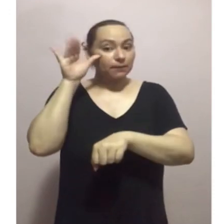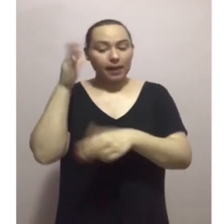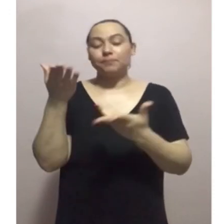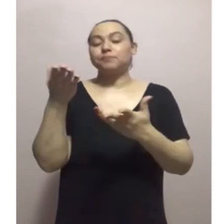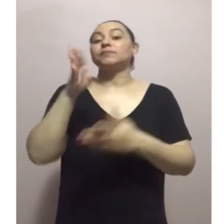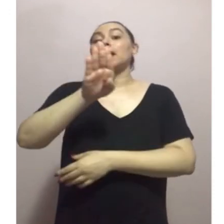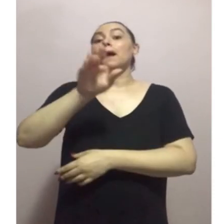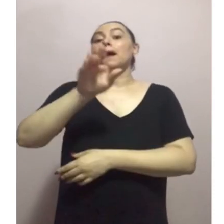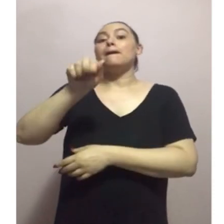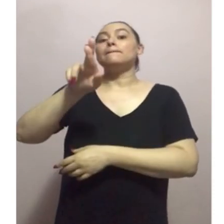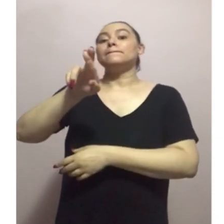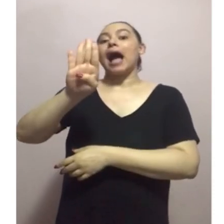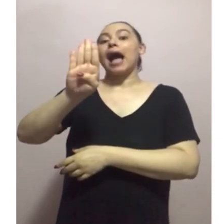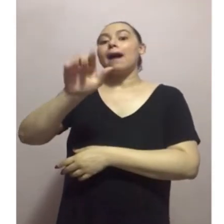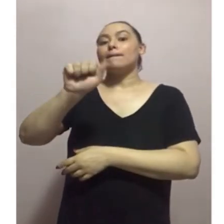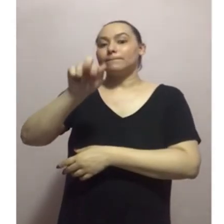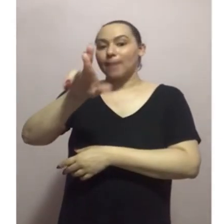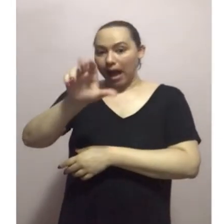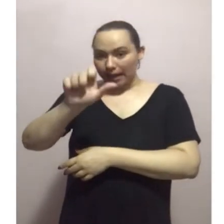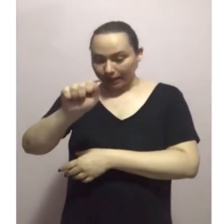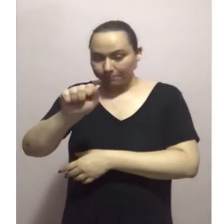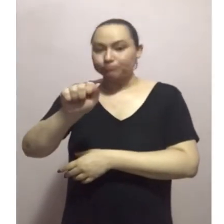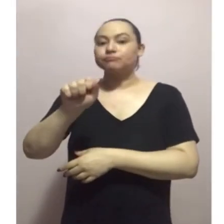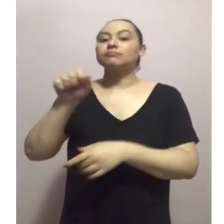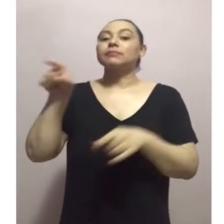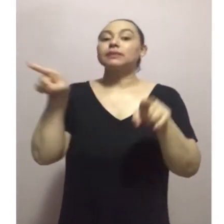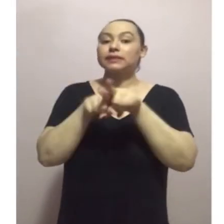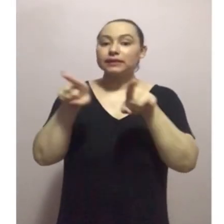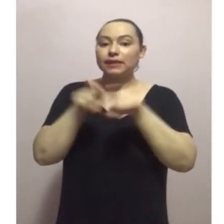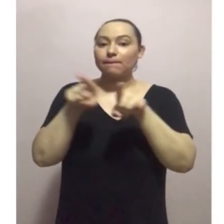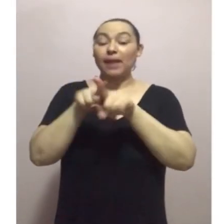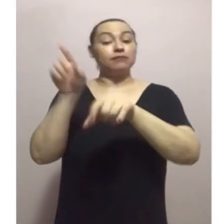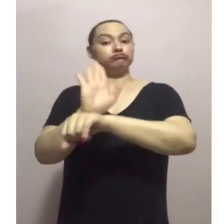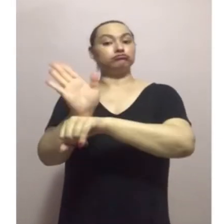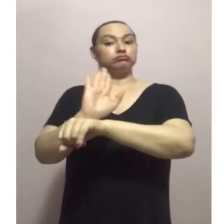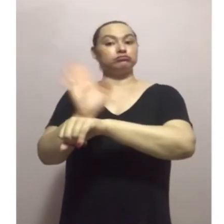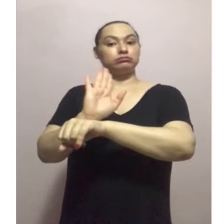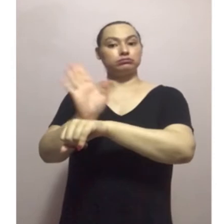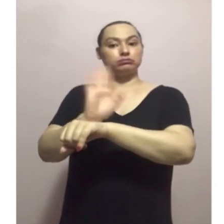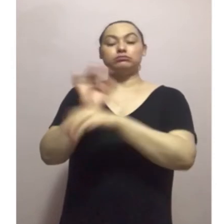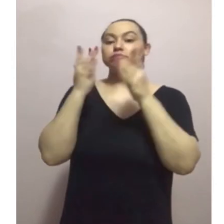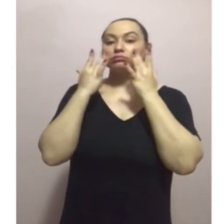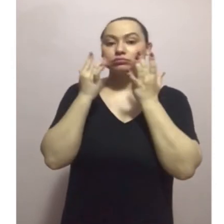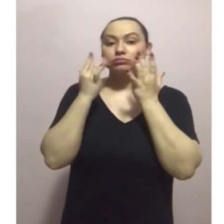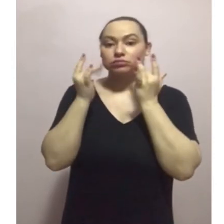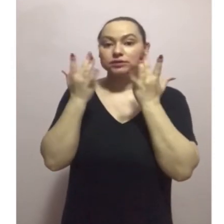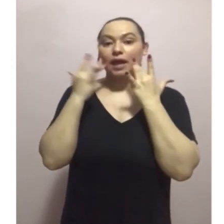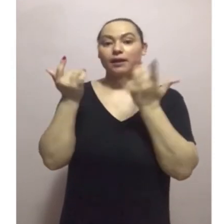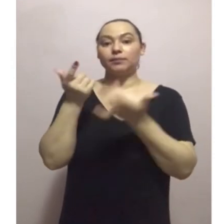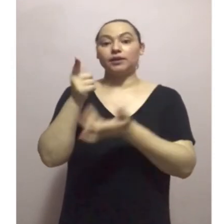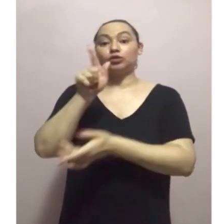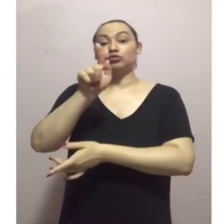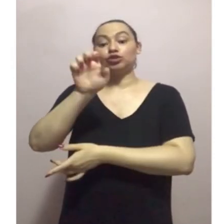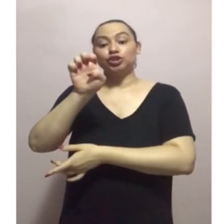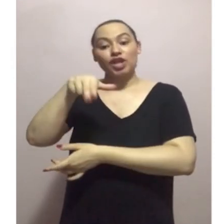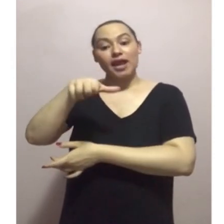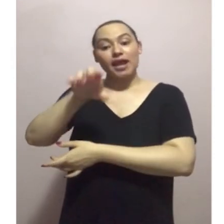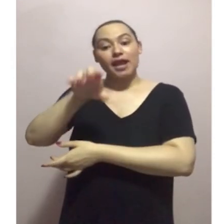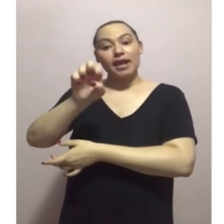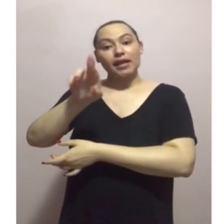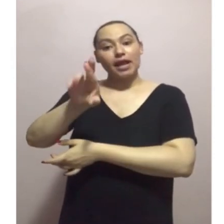espectador. Bárbara parte por uma mediação do teatro através do cinema e do